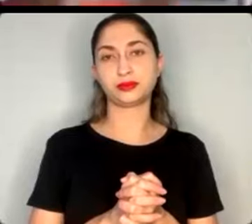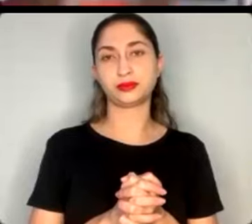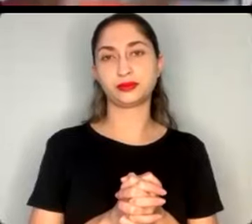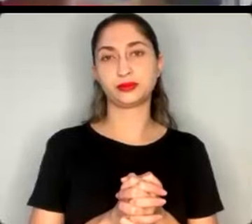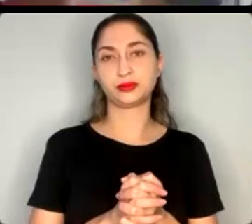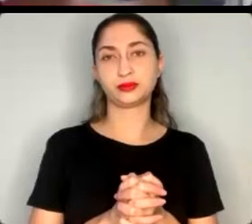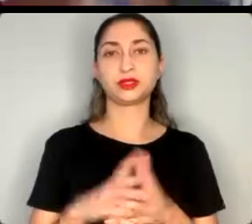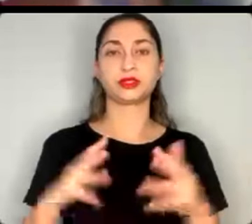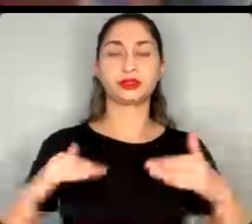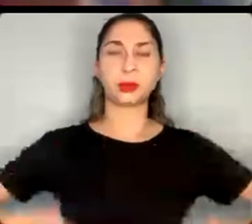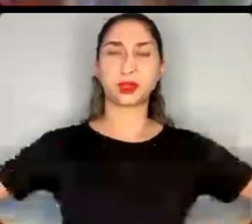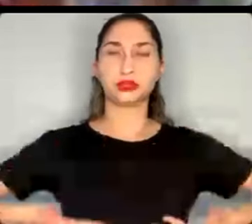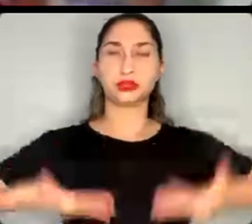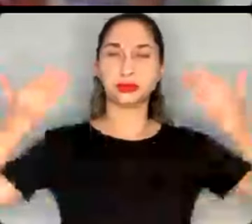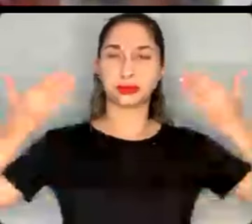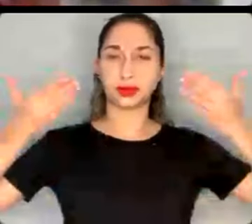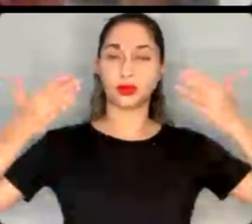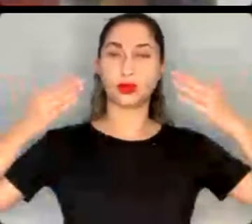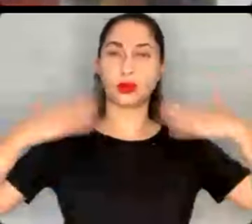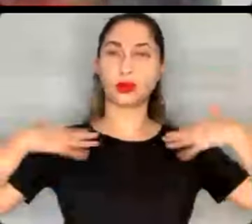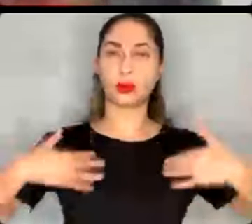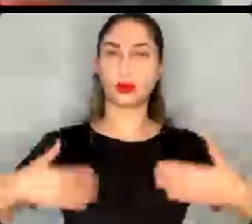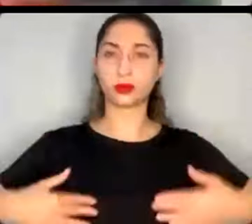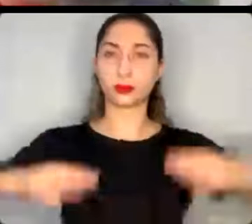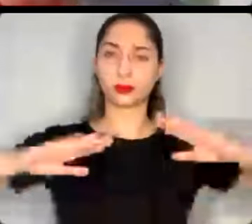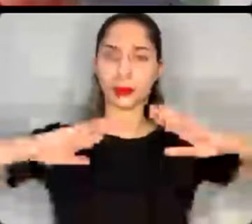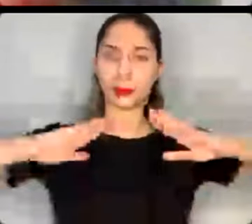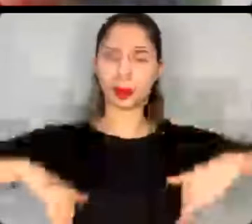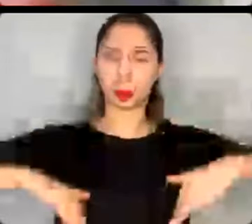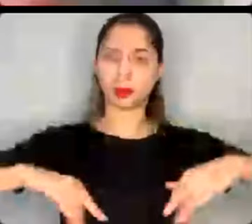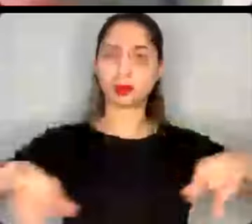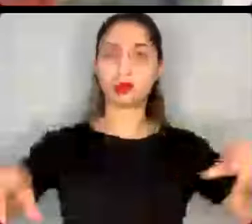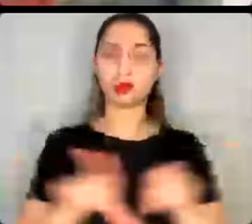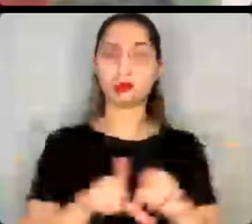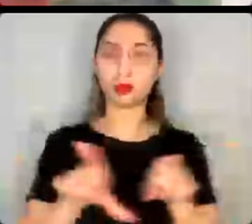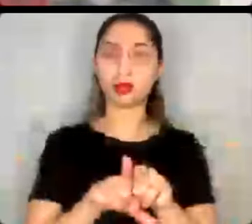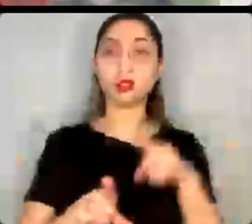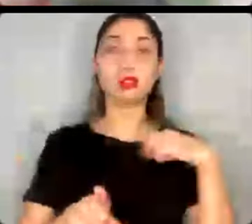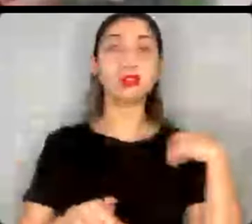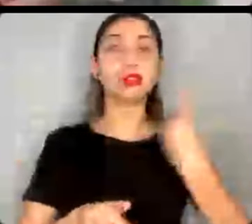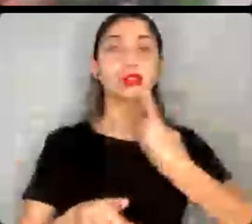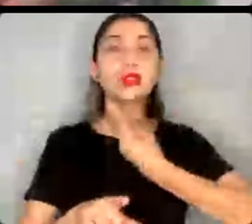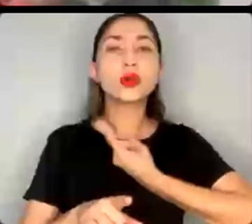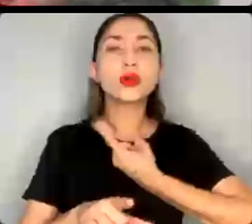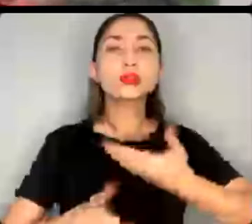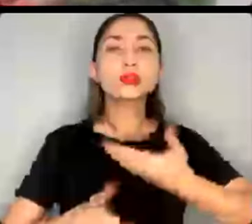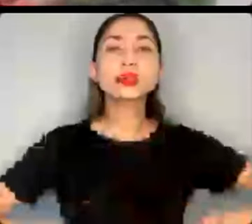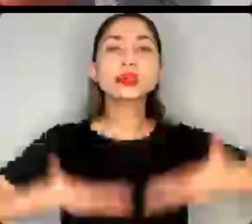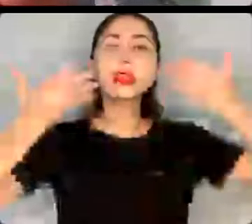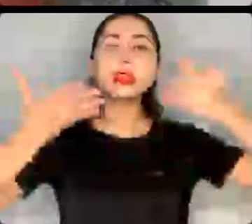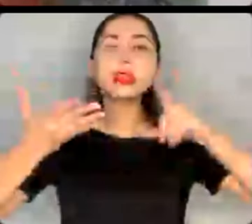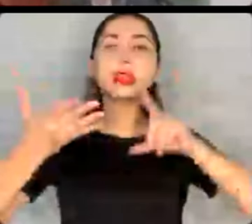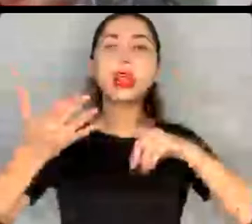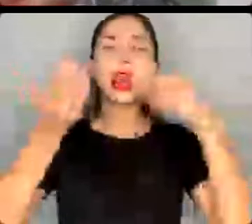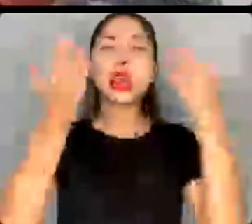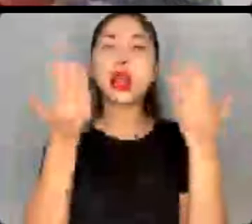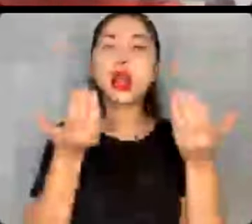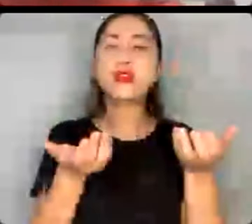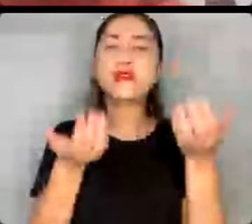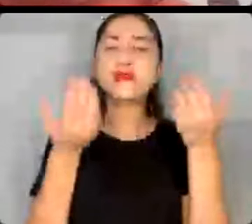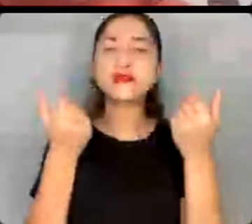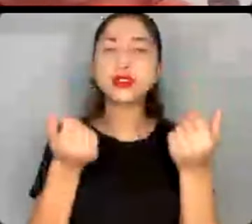para baixo, a gente teria a condição de mais leveza, de menos carga